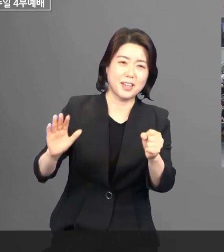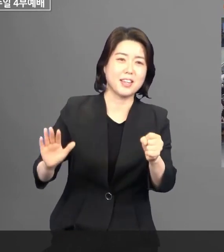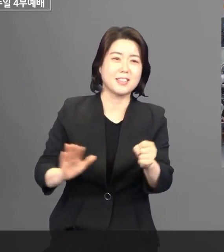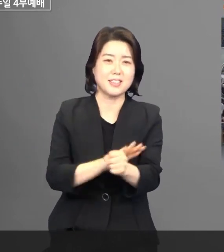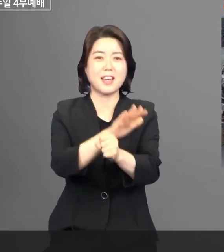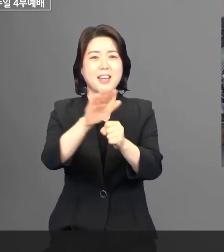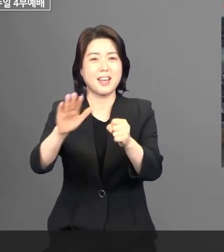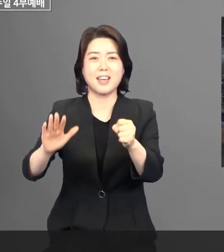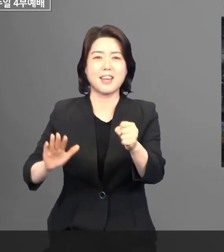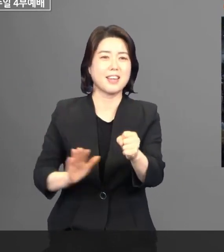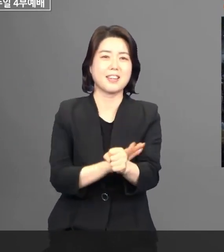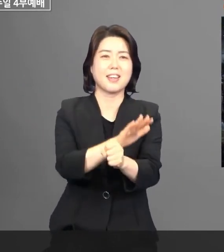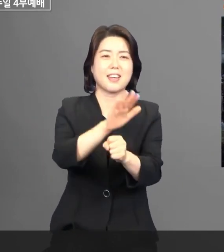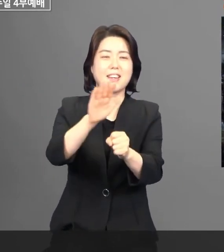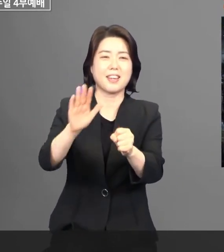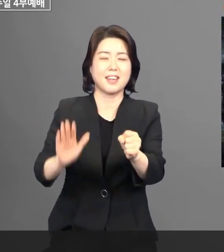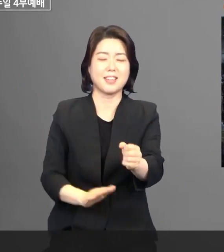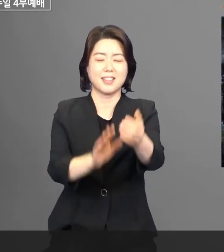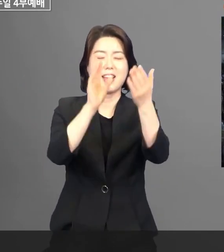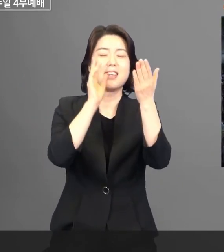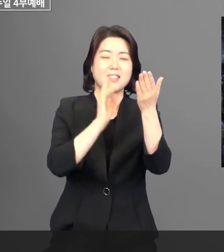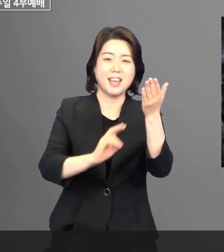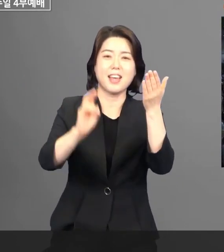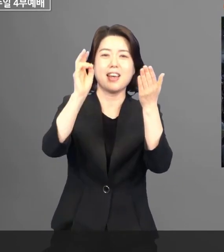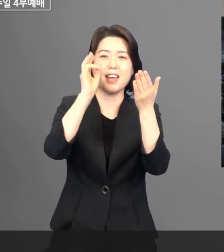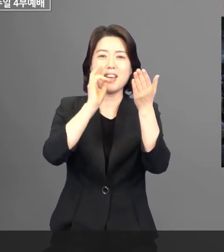완전한 사랑